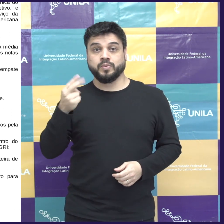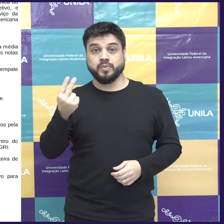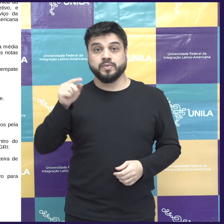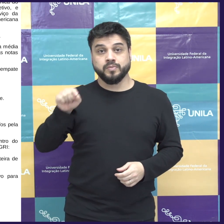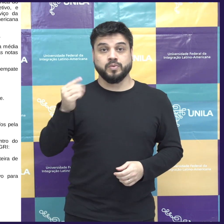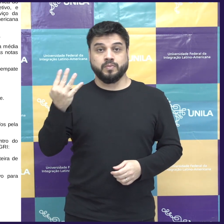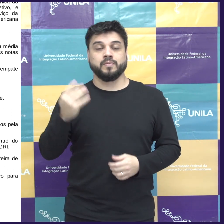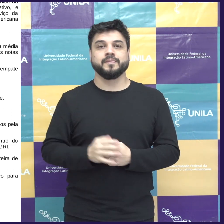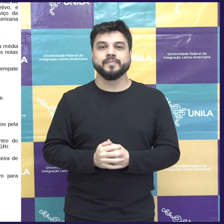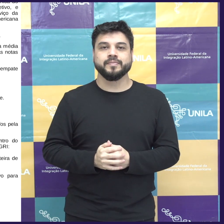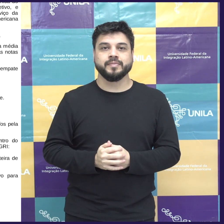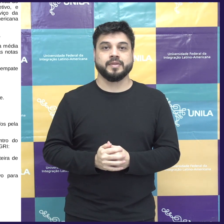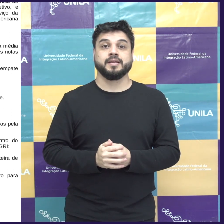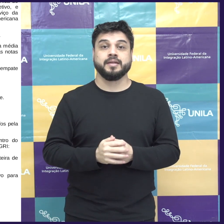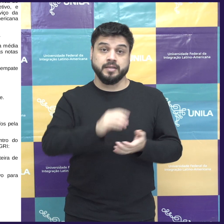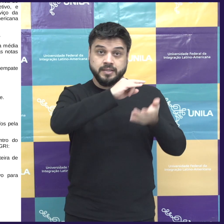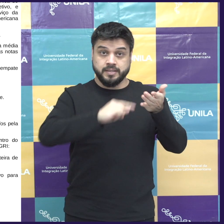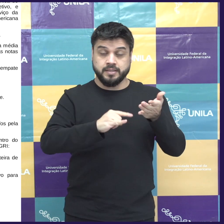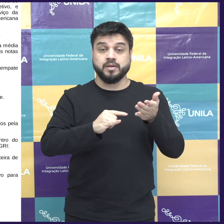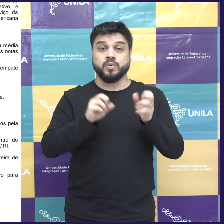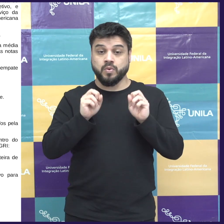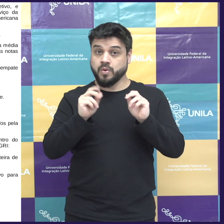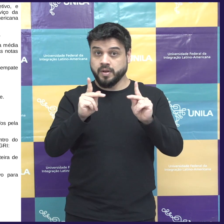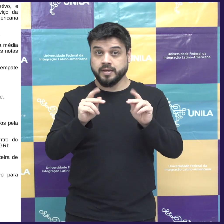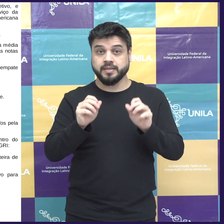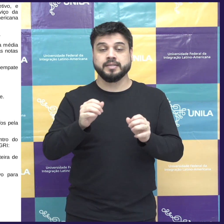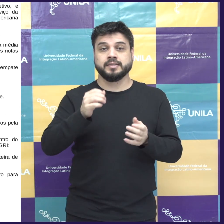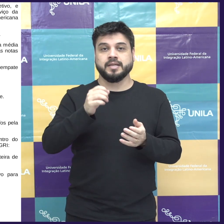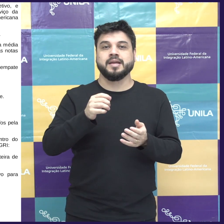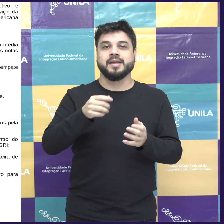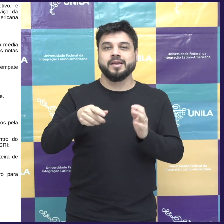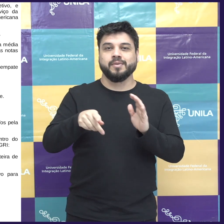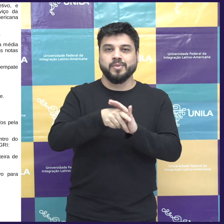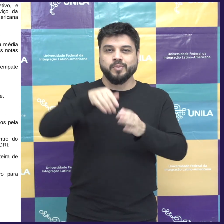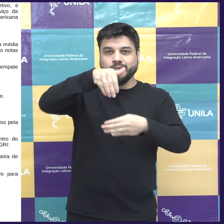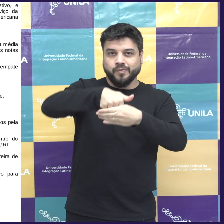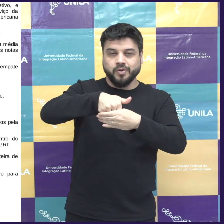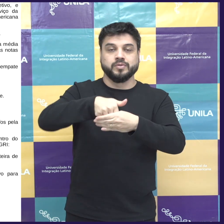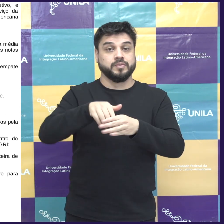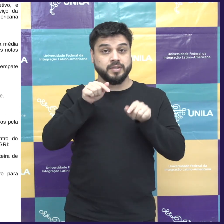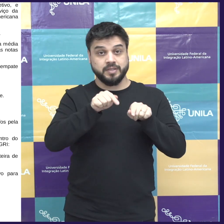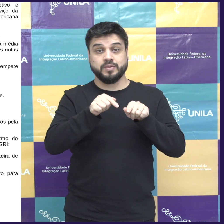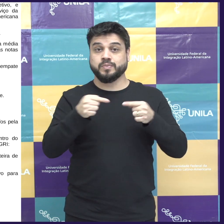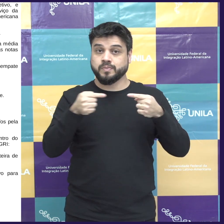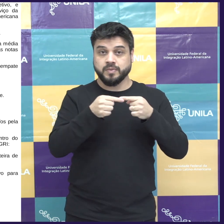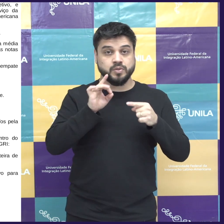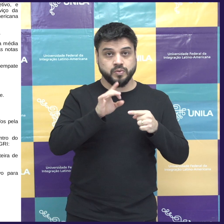8.2.4. Certidão de quitação eleitoral, exclusivo para